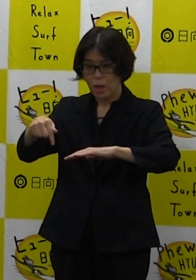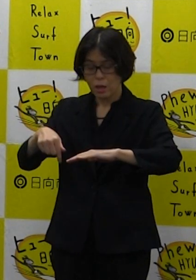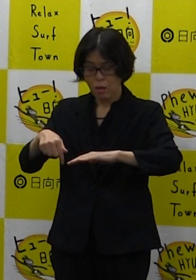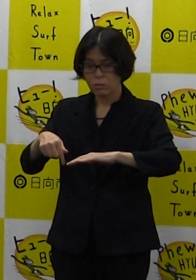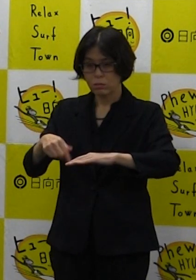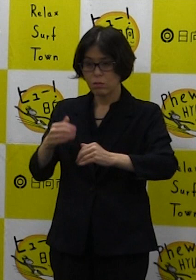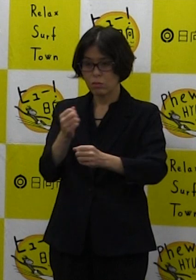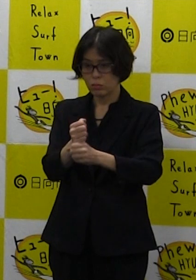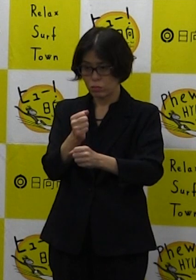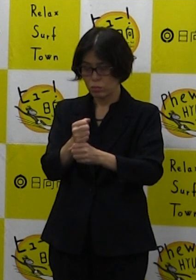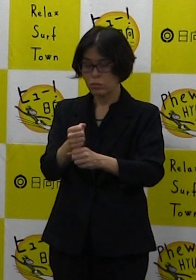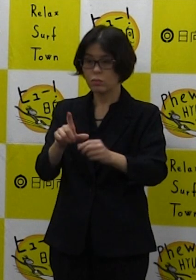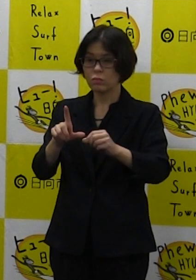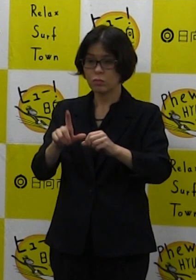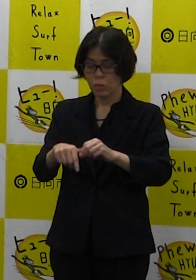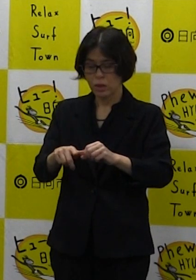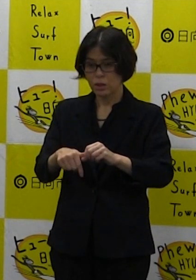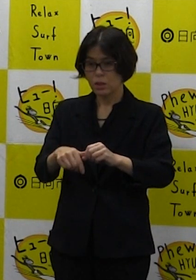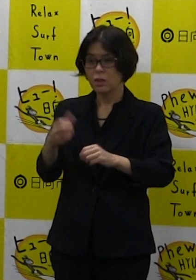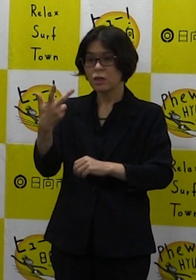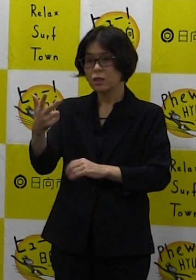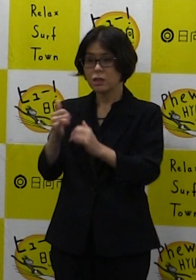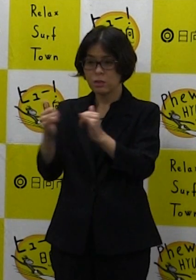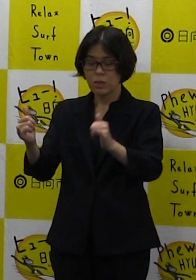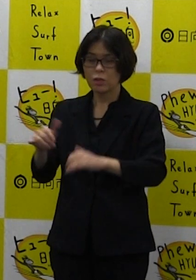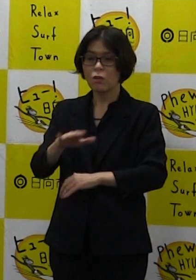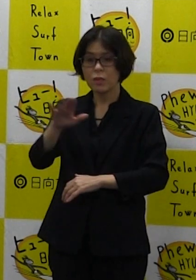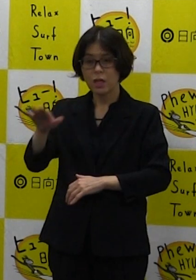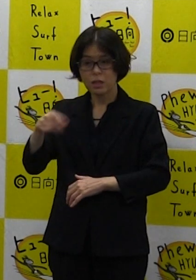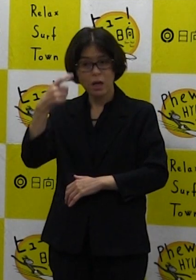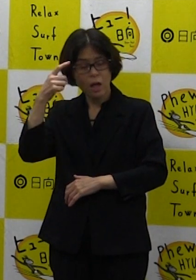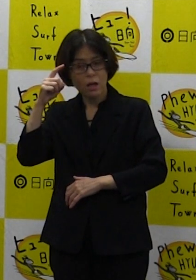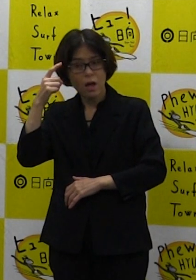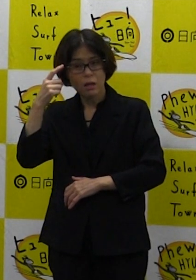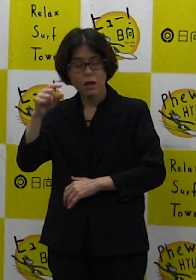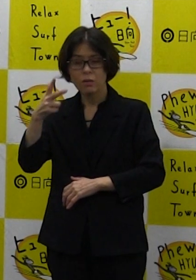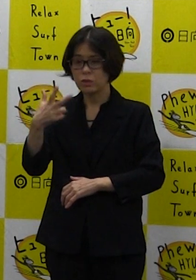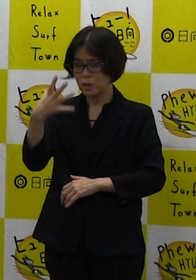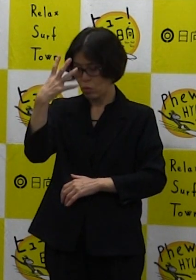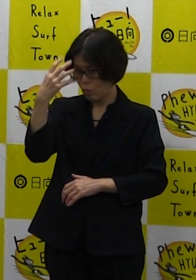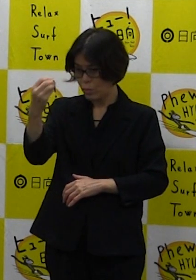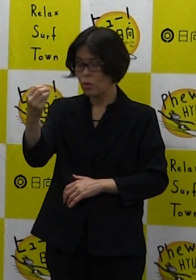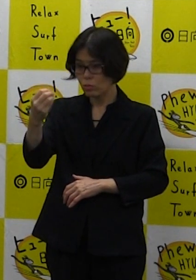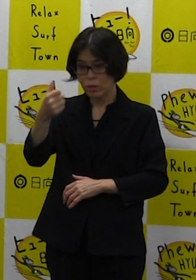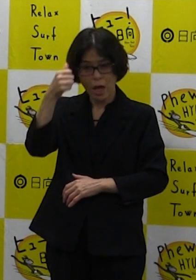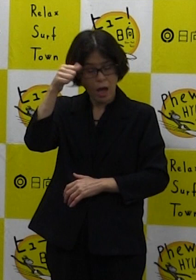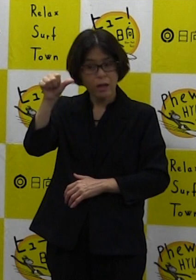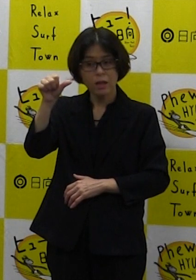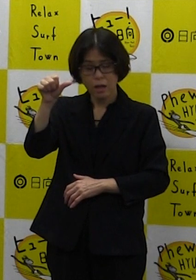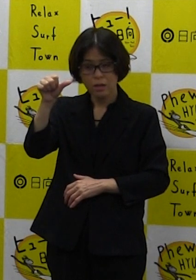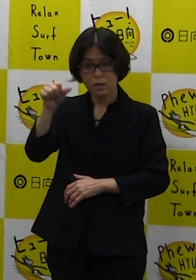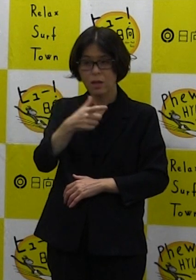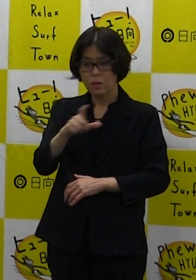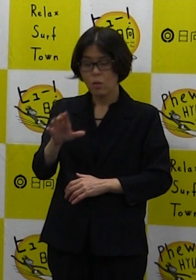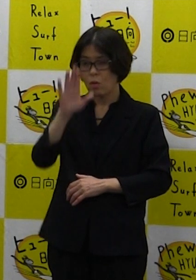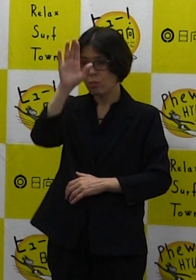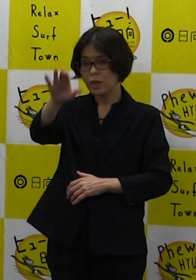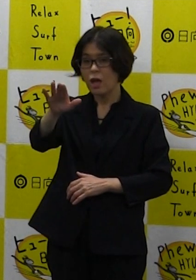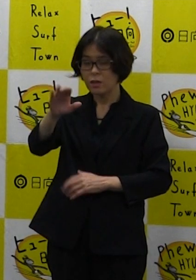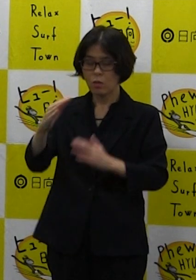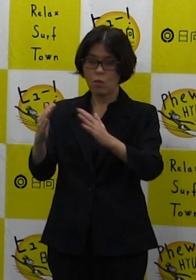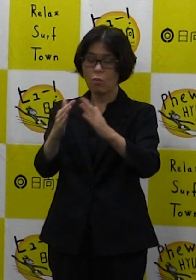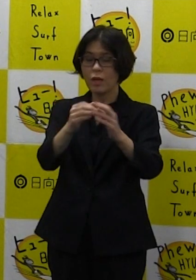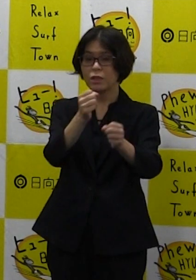策定を進めるに当たりまして市民の皆さんが考える市の魅力やアイデアなど未来に向けた